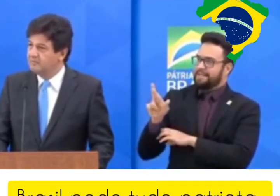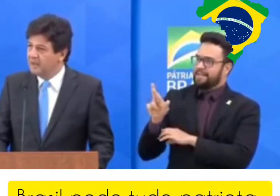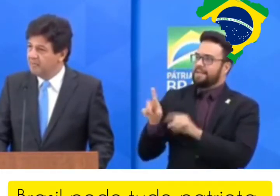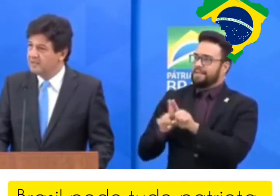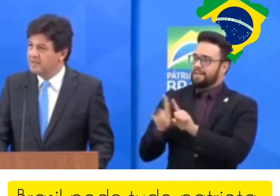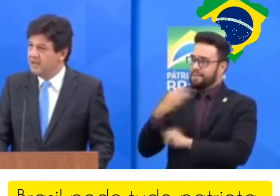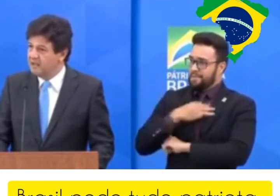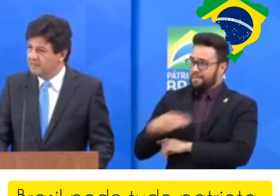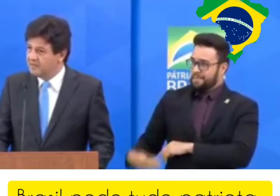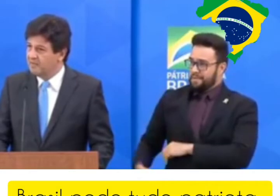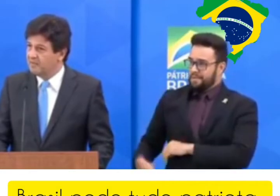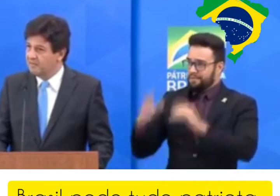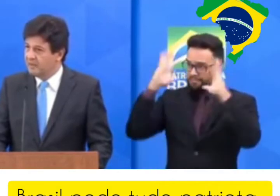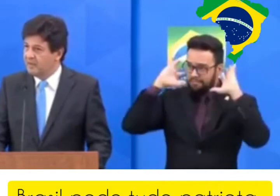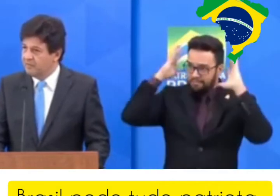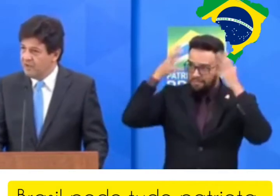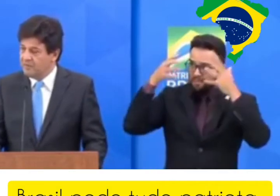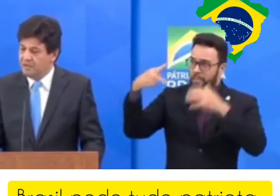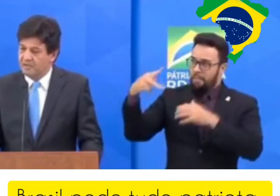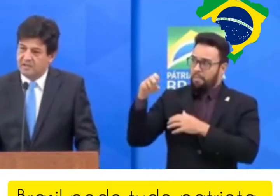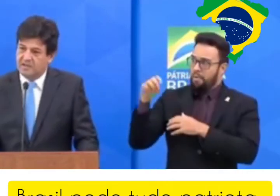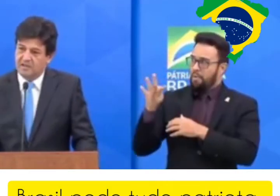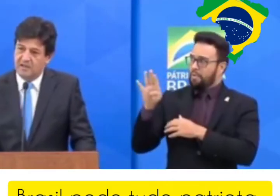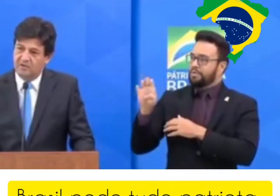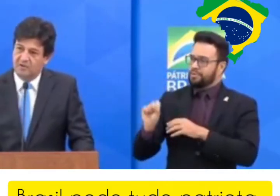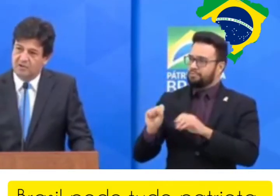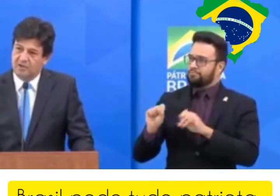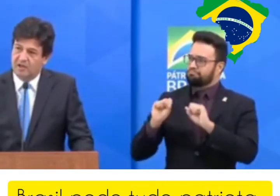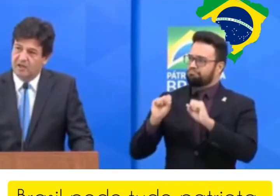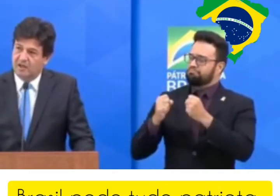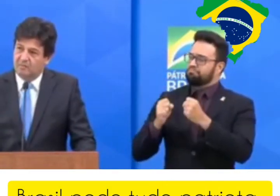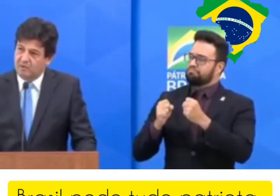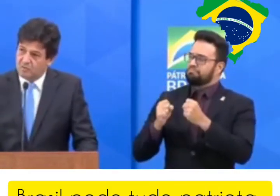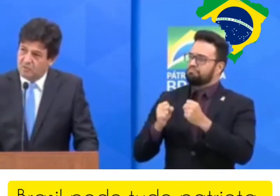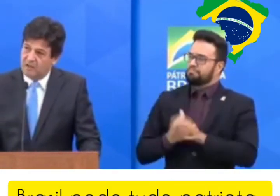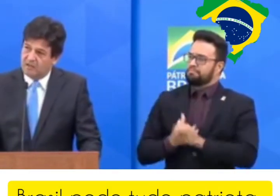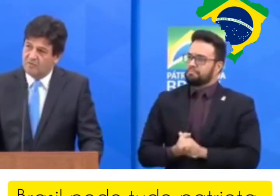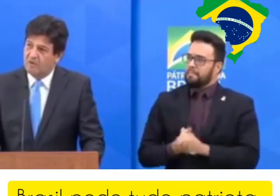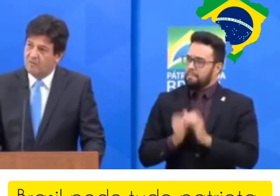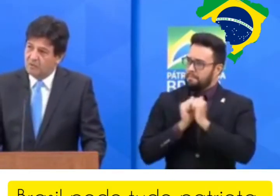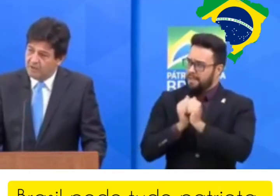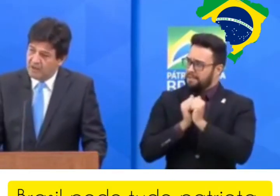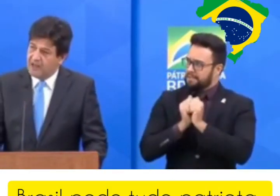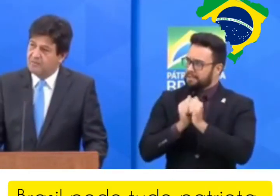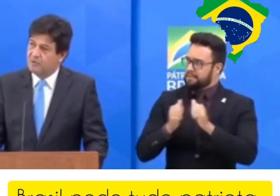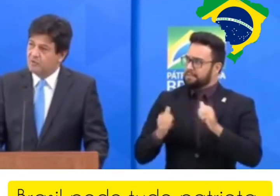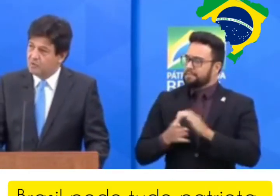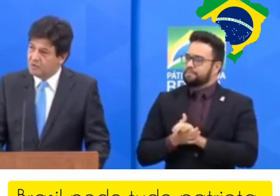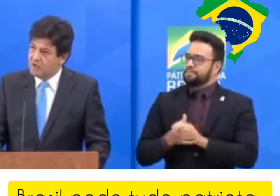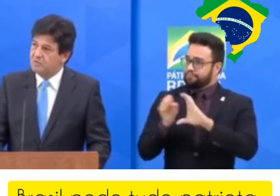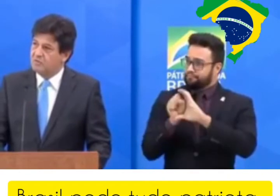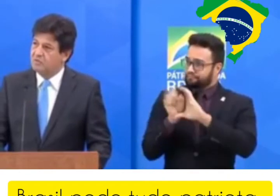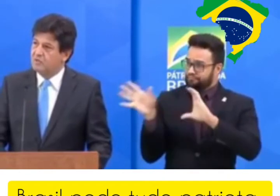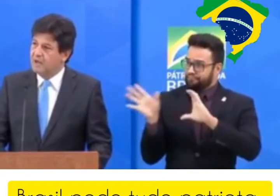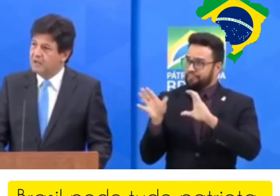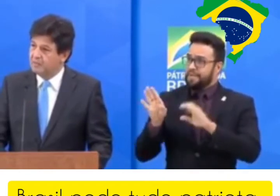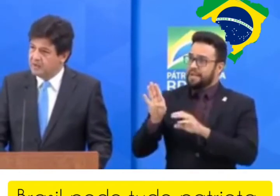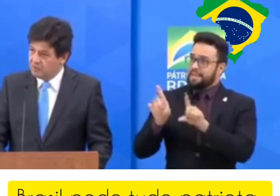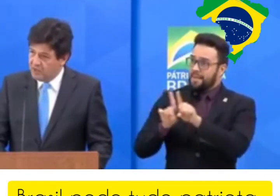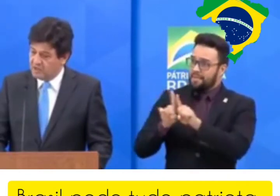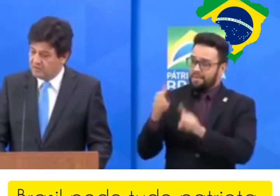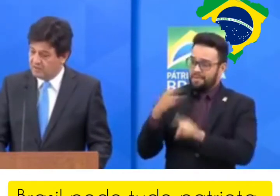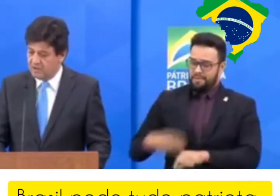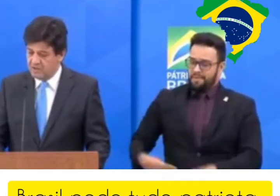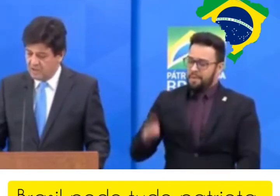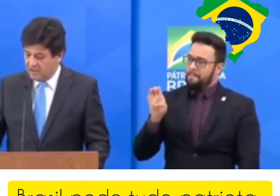obrigado pela parceria sempre firme da Ciência e Tecnologia, ministro Bento, muito obrigado pelos conselhos, muito obrigado